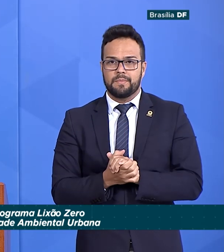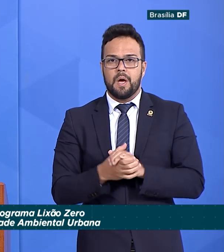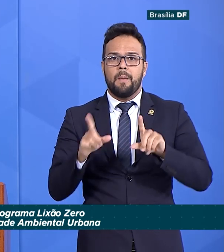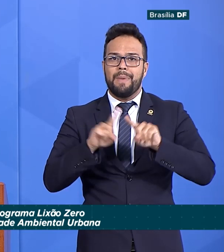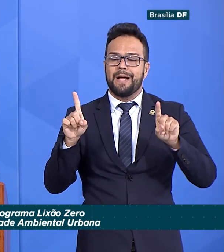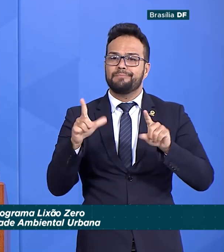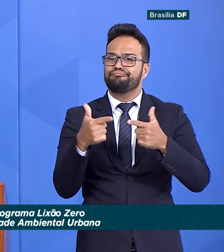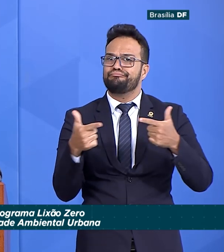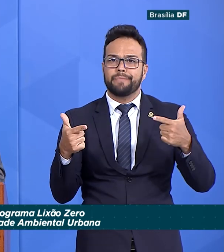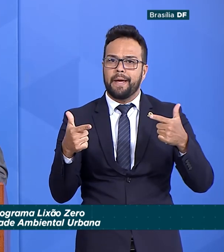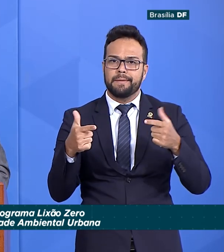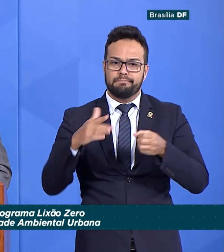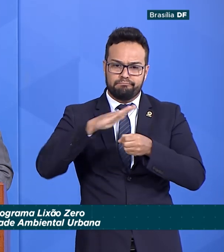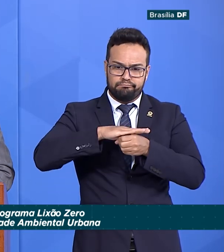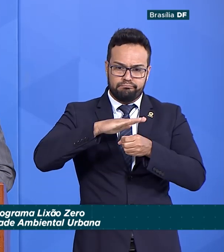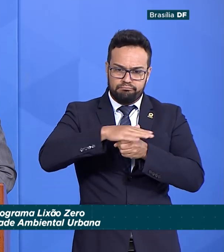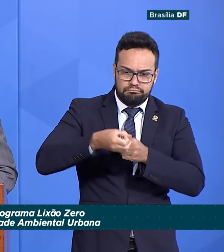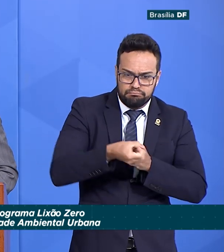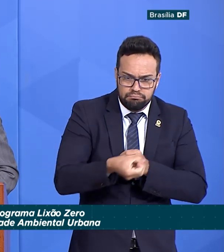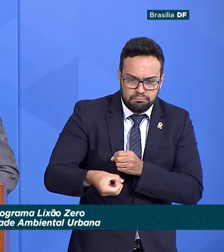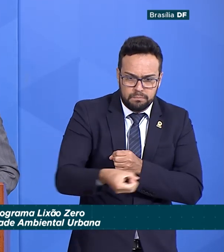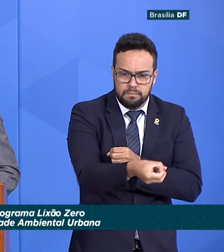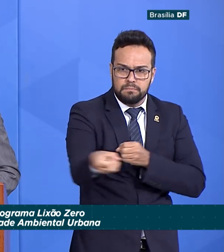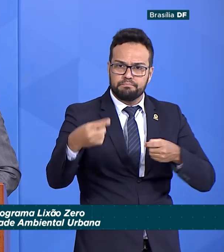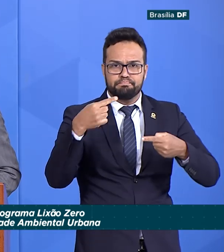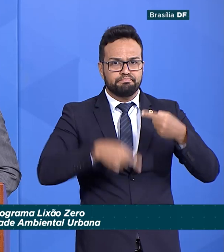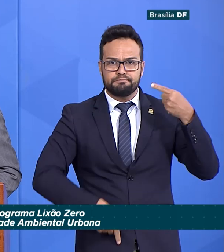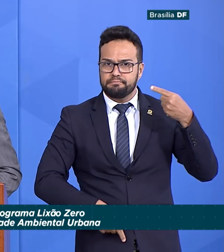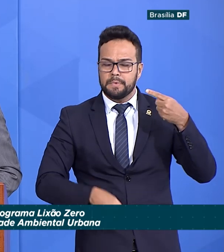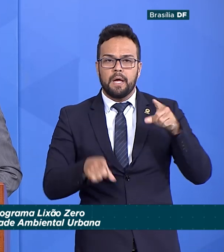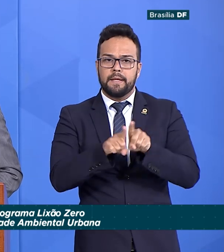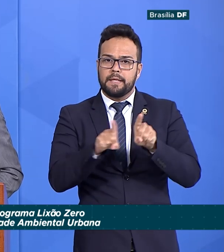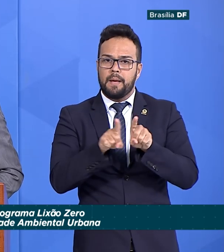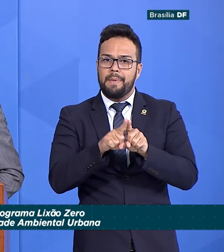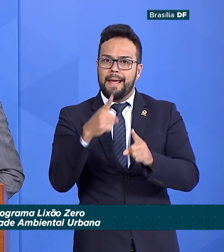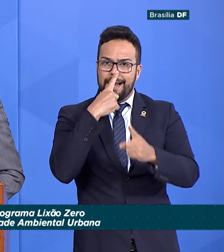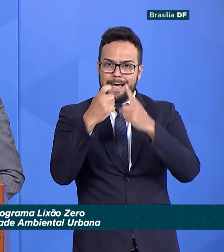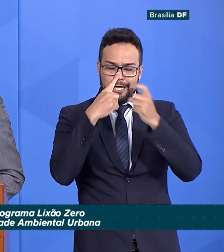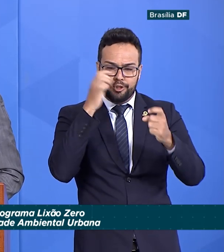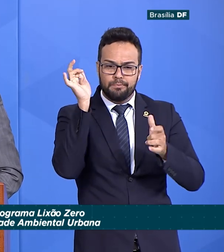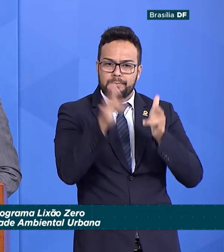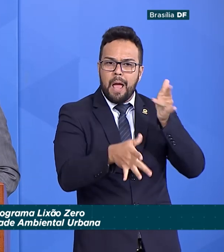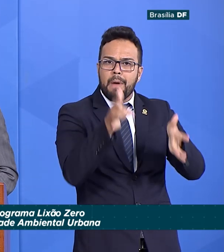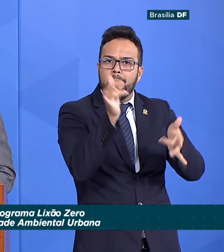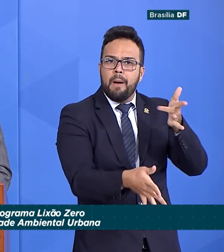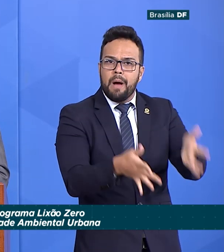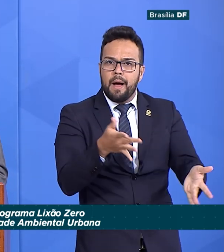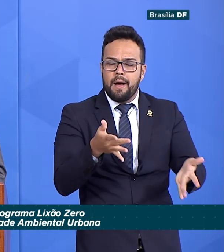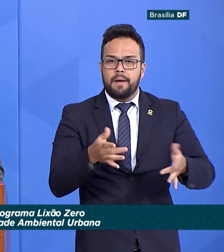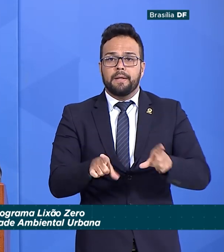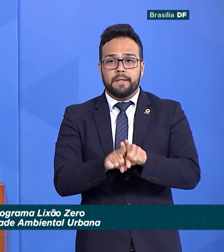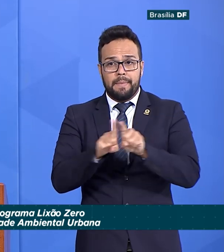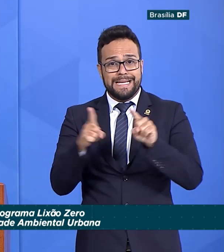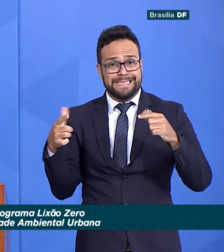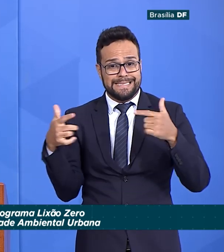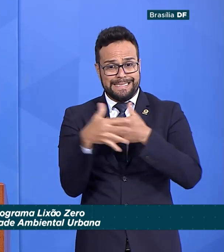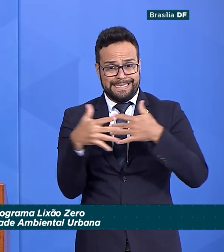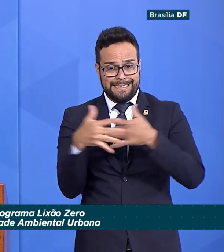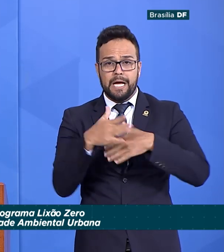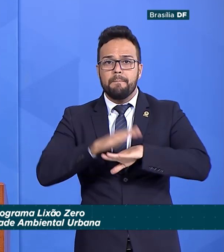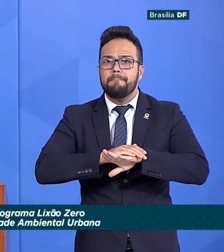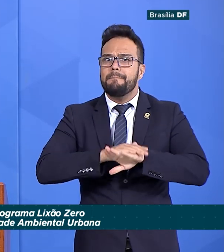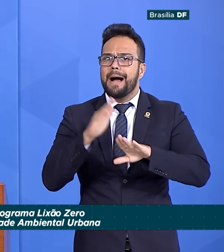saneamento adequado, sem a devida coleta e destinação dos resíduos sólidos. Mesmo nas cidades mais ricas